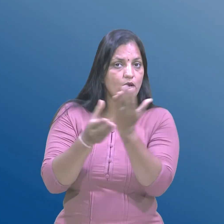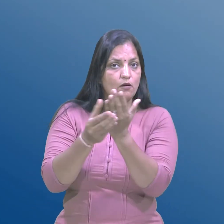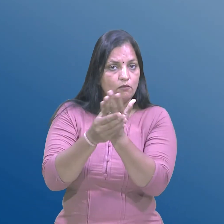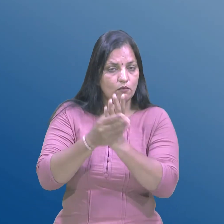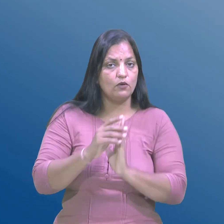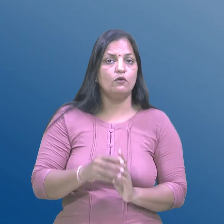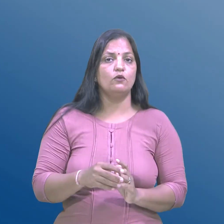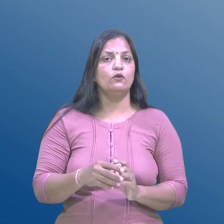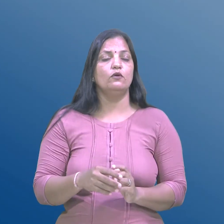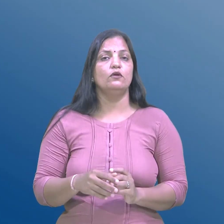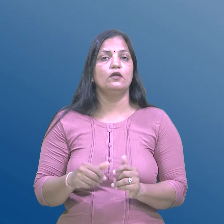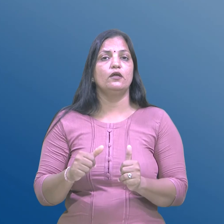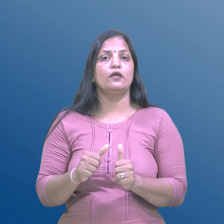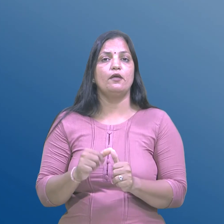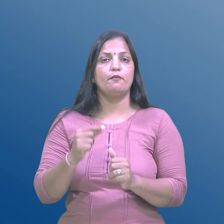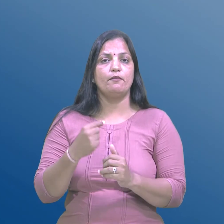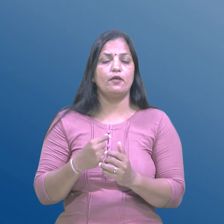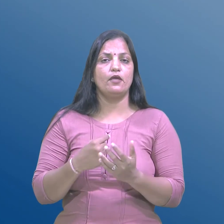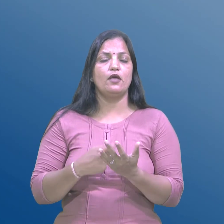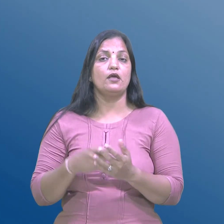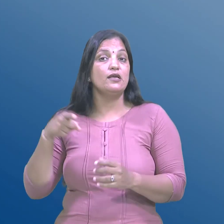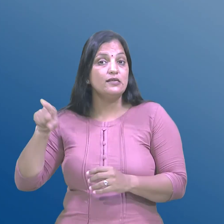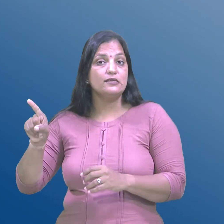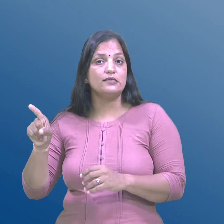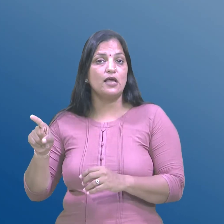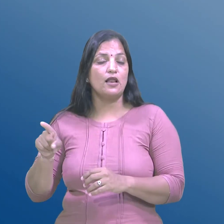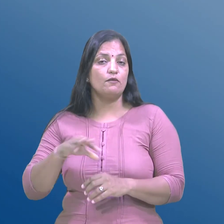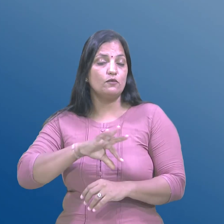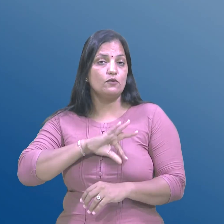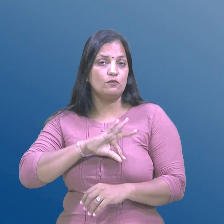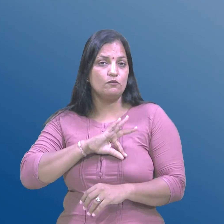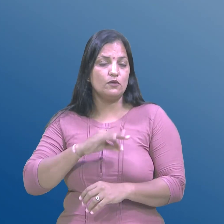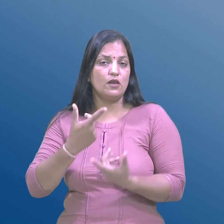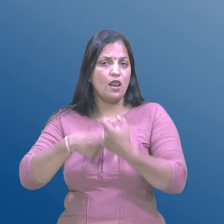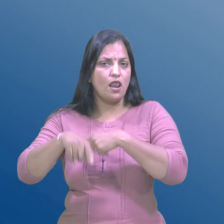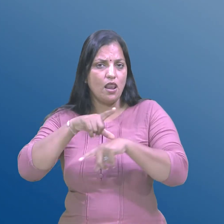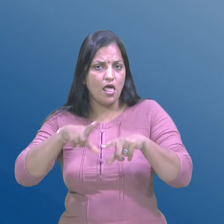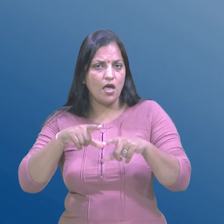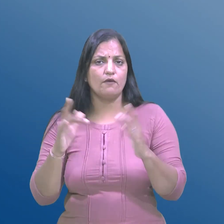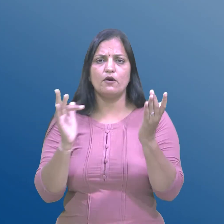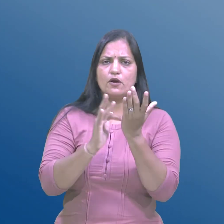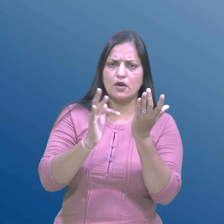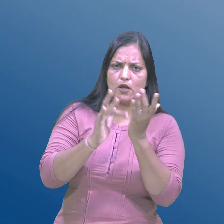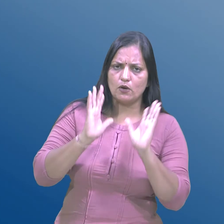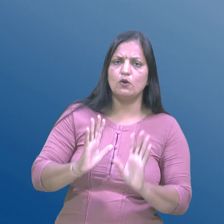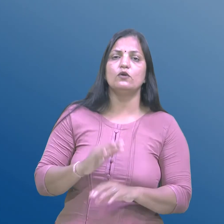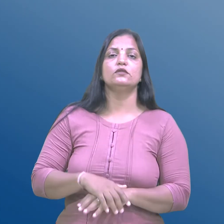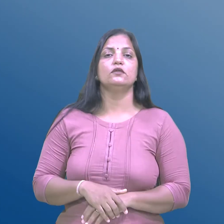અભિપ્રાયોનું રેકોર્ડિંગ તેમની પસંદગીની ભાષા અને સંચાર માધ્યમોમાં